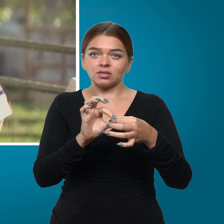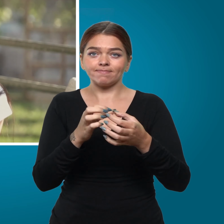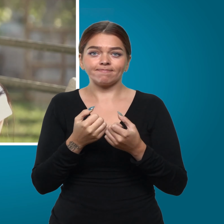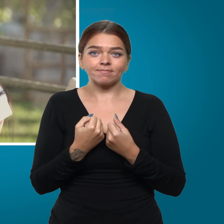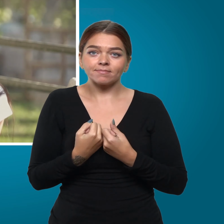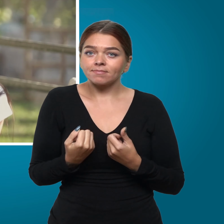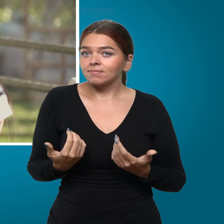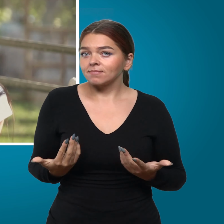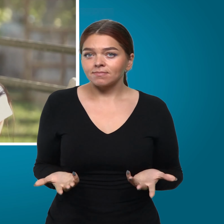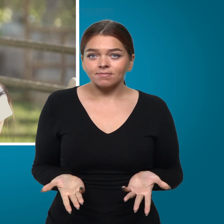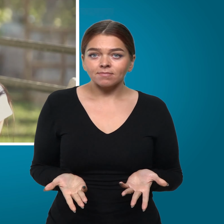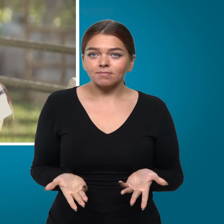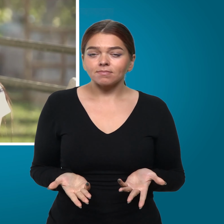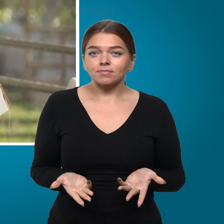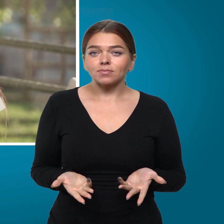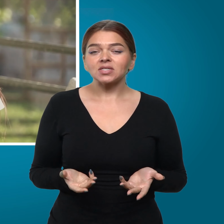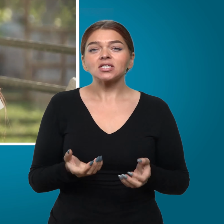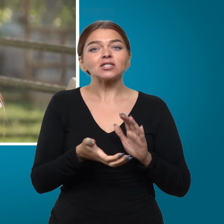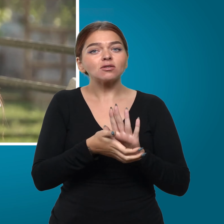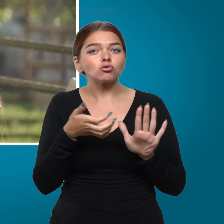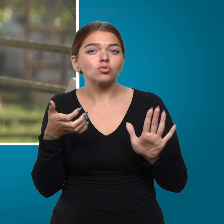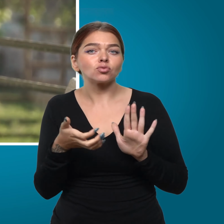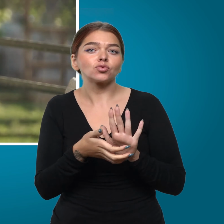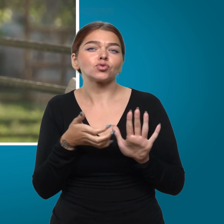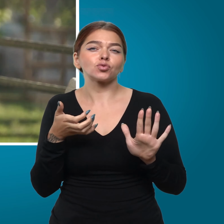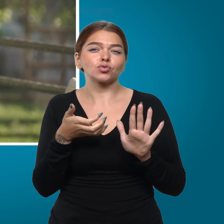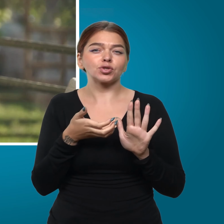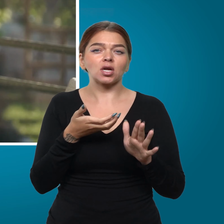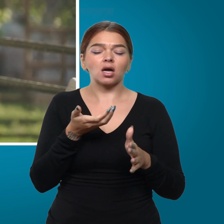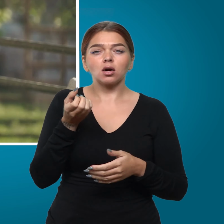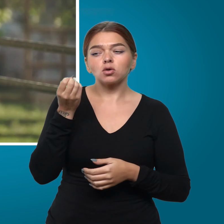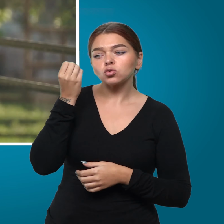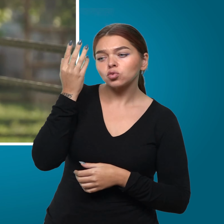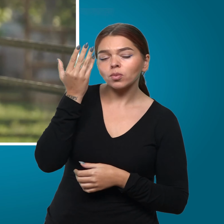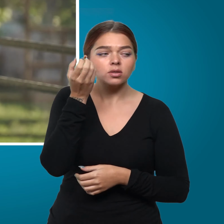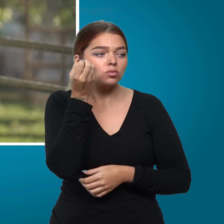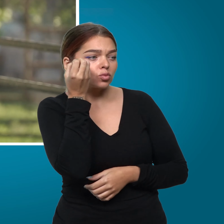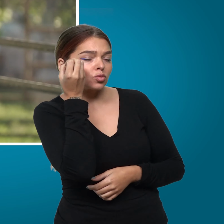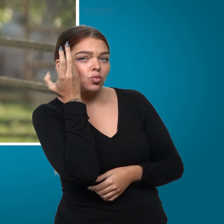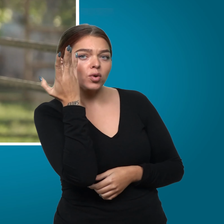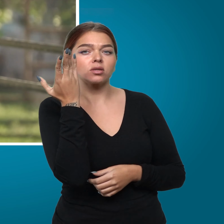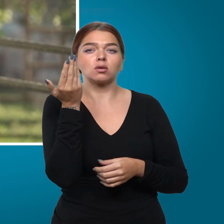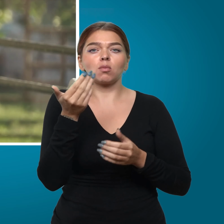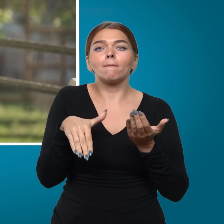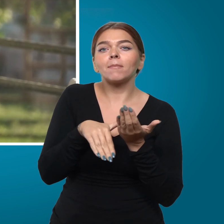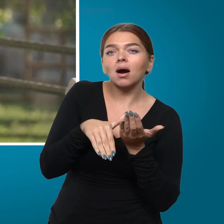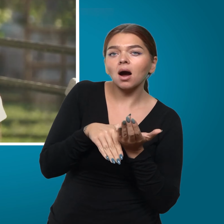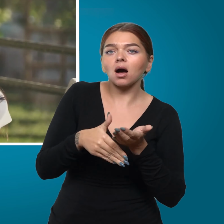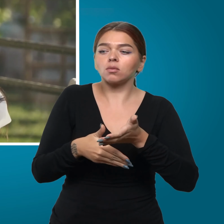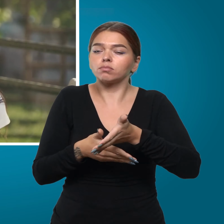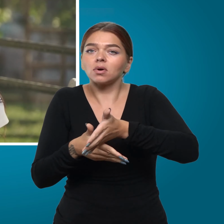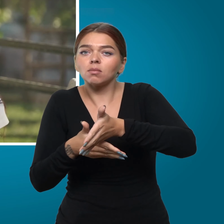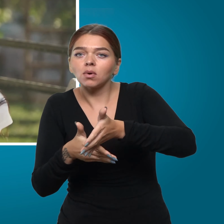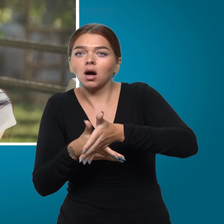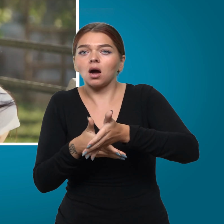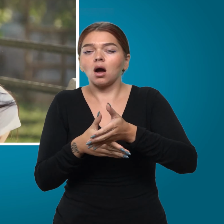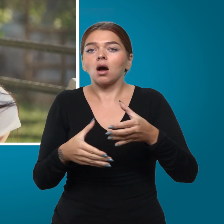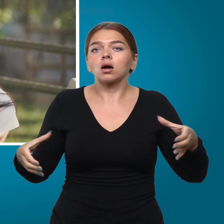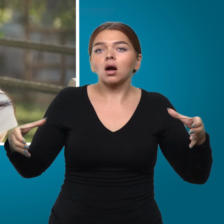turiu tokių nuolatinių skaitytojų, kur ateina dvi mergaitės ir abi pasiema tą pačią knygą. Sakau, kaip jūs